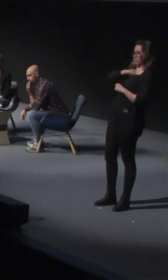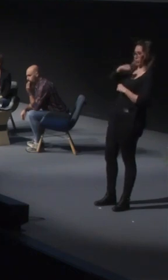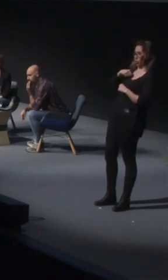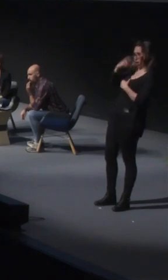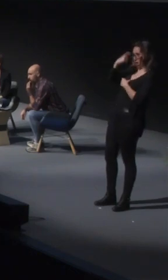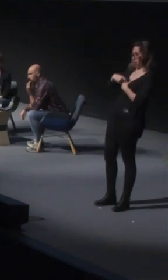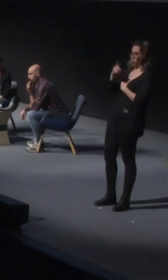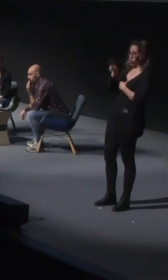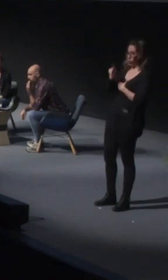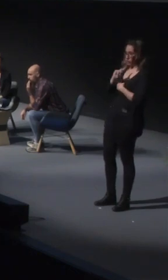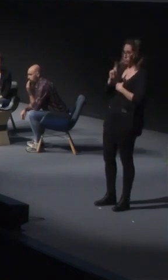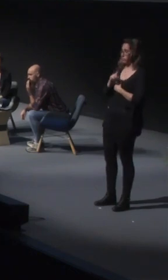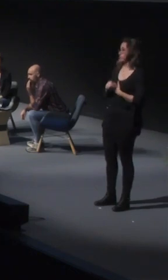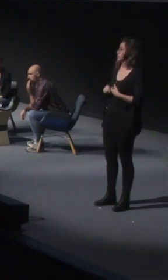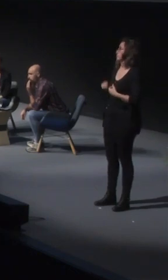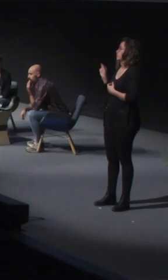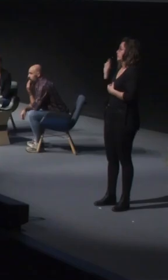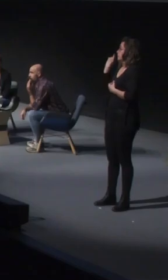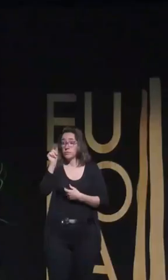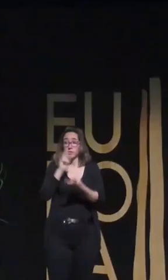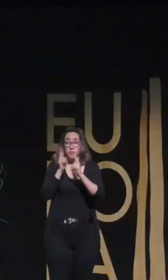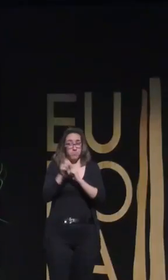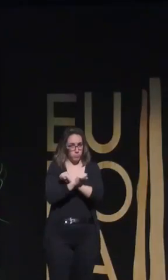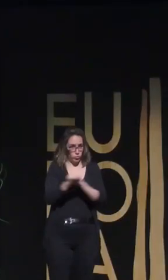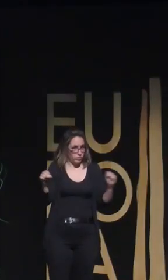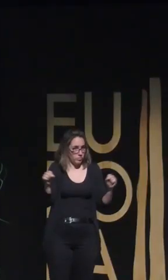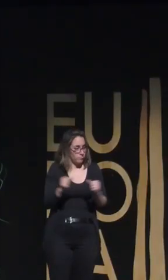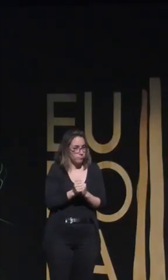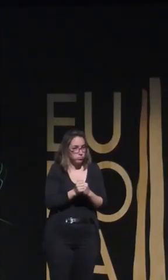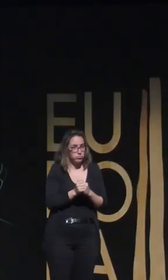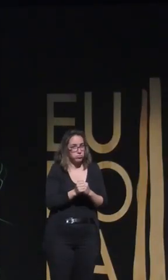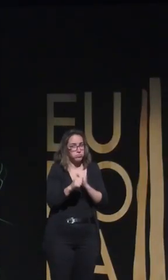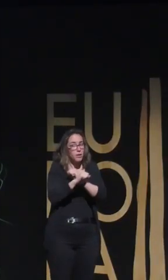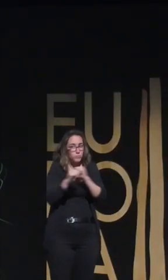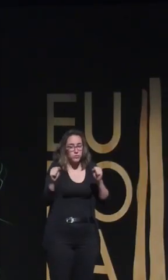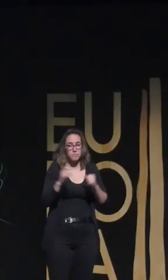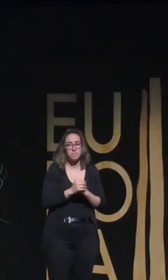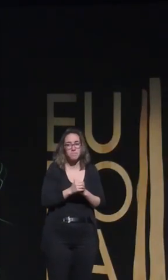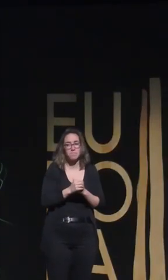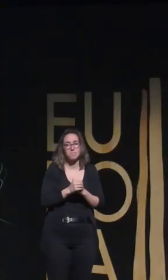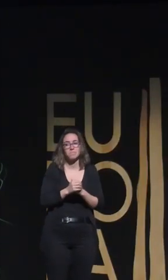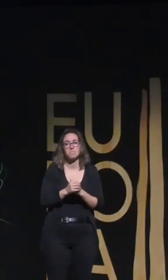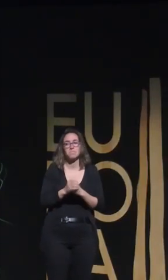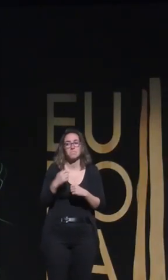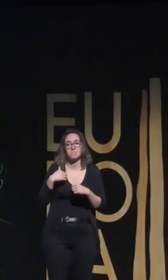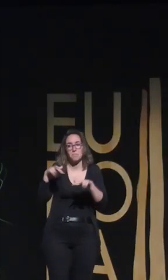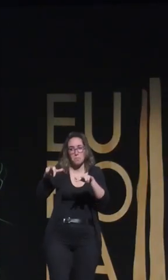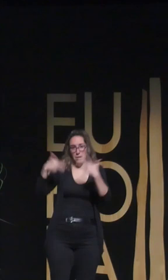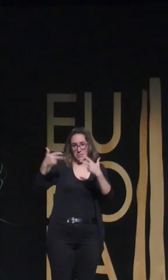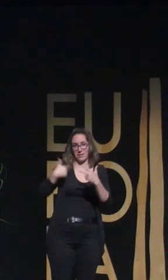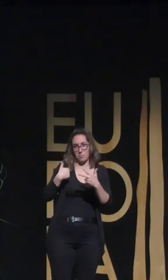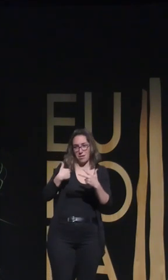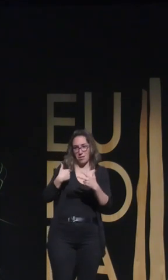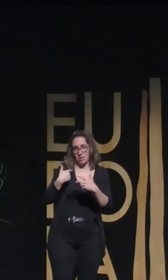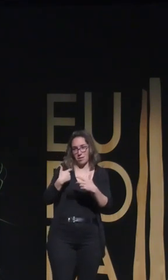Imposible. Sobre todo... Y Y permíteme también la licencia, ¿no? Porque es que el